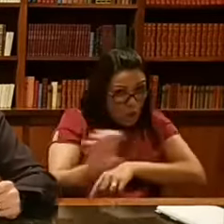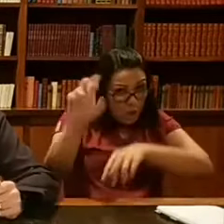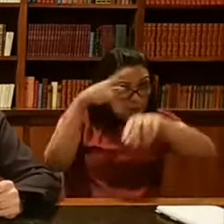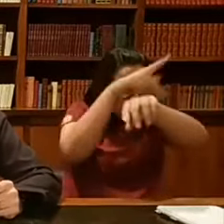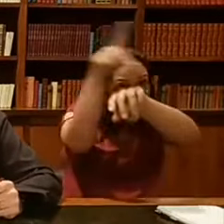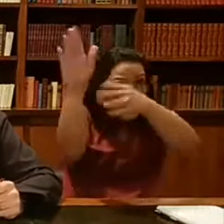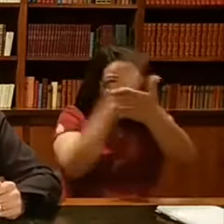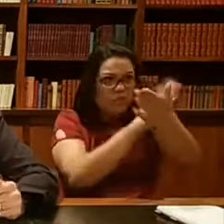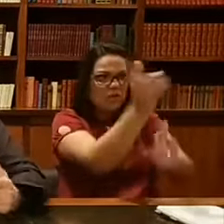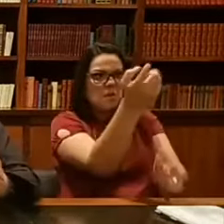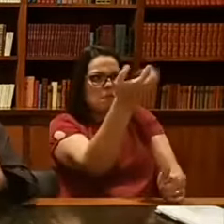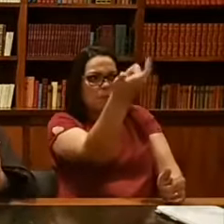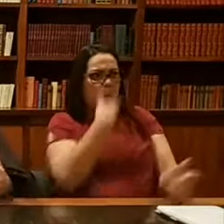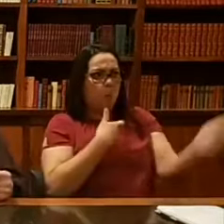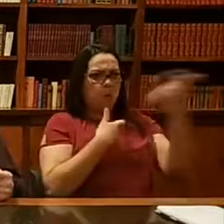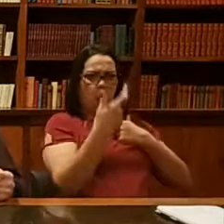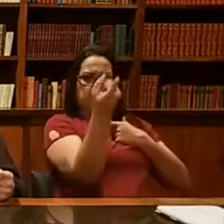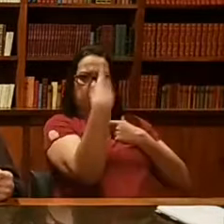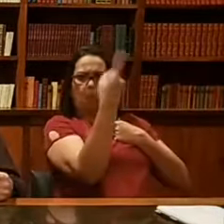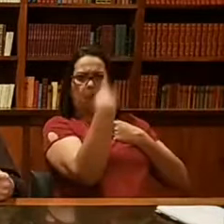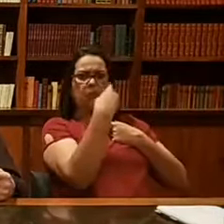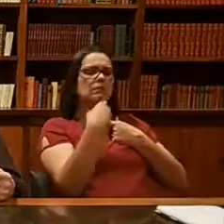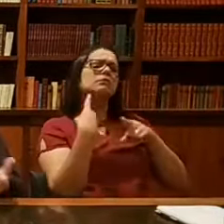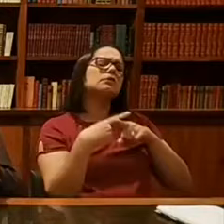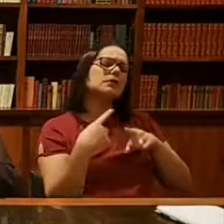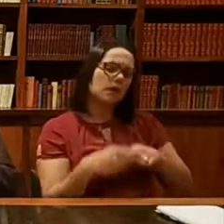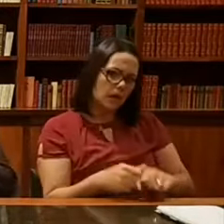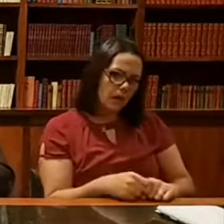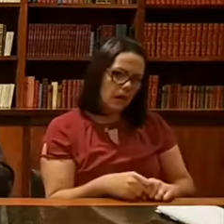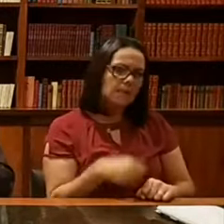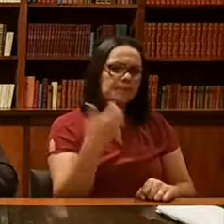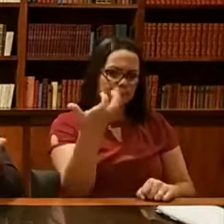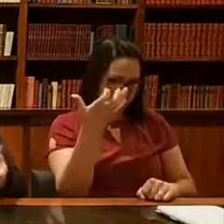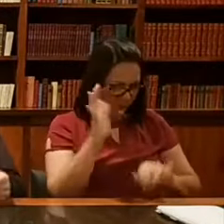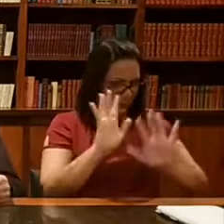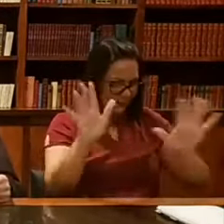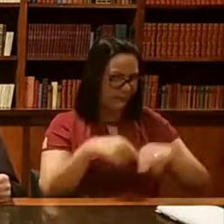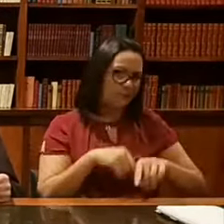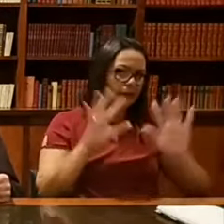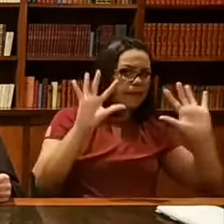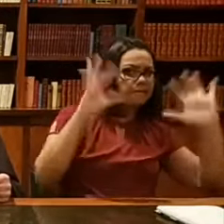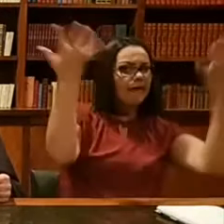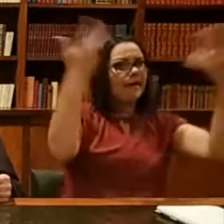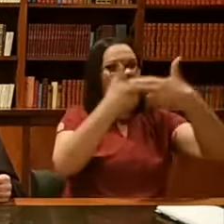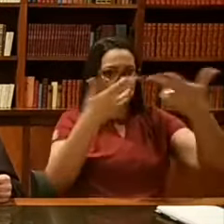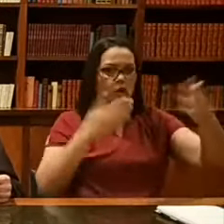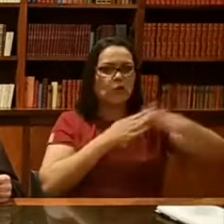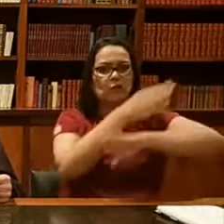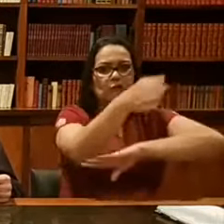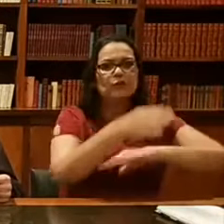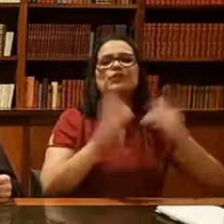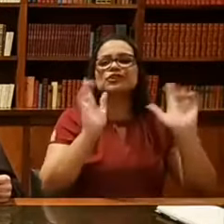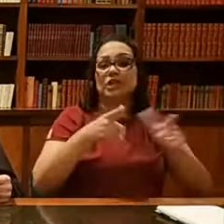gente duramente? O que eles queriam é quando eu voltasse desses grandes eventos, como já tive em